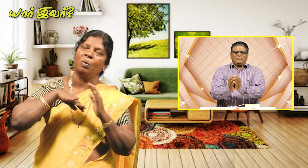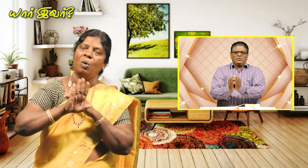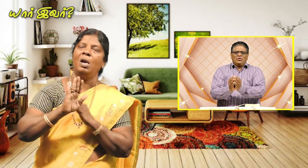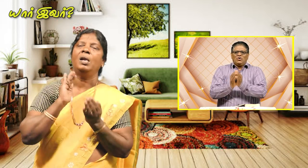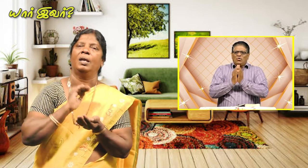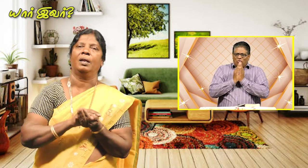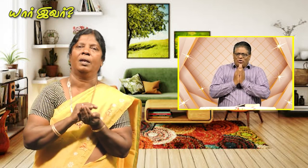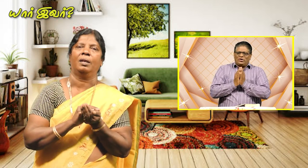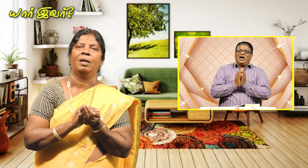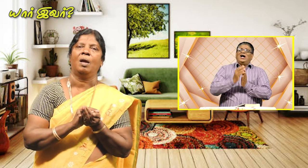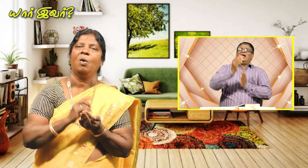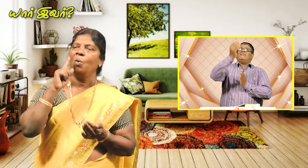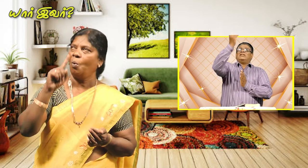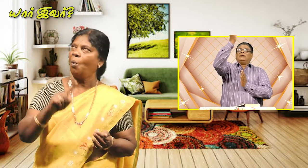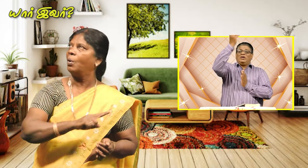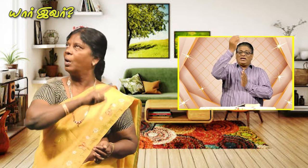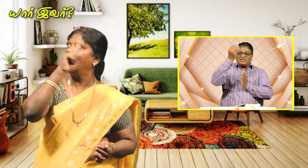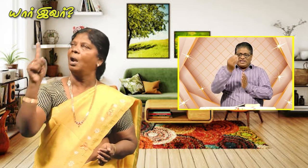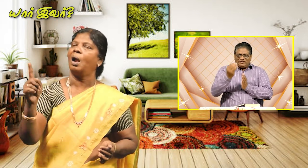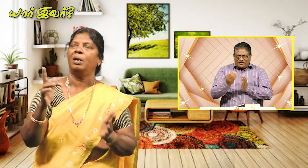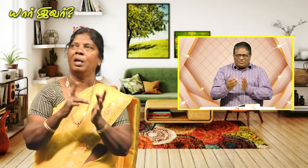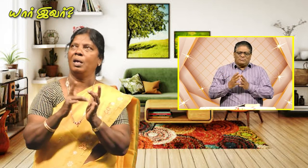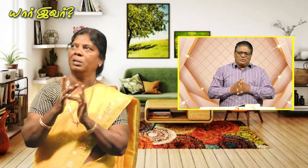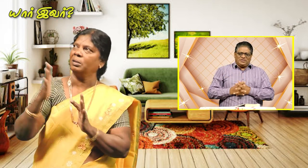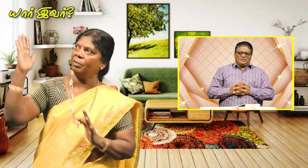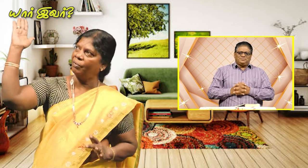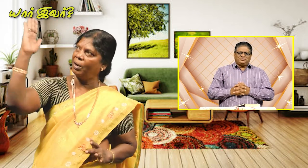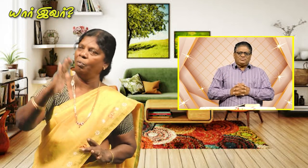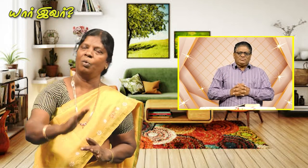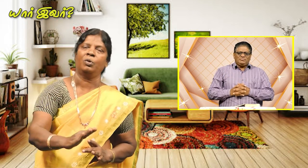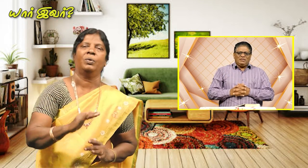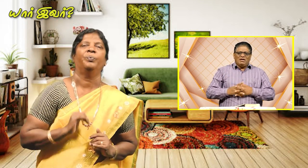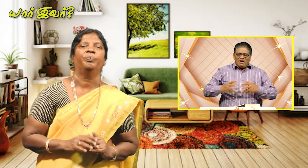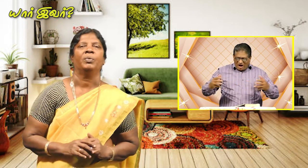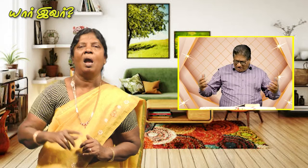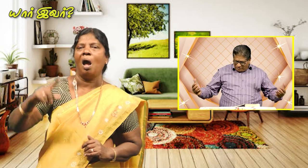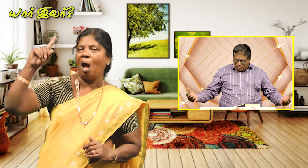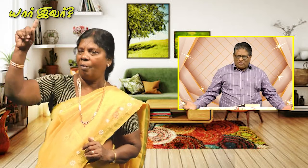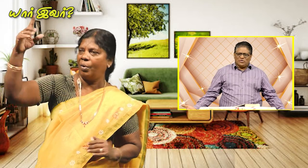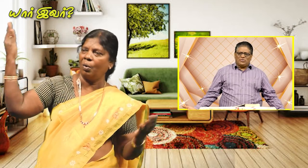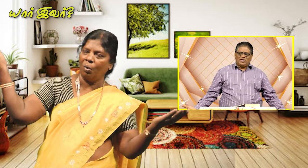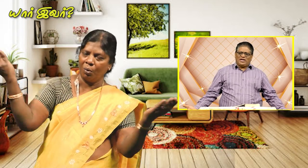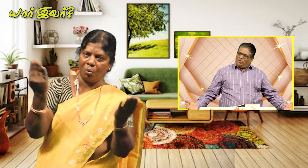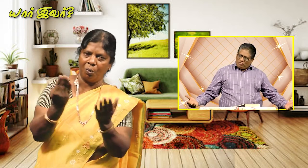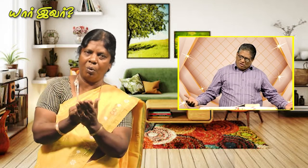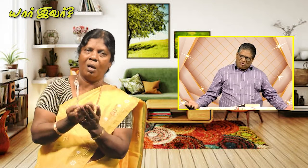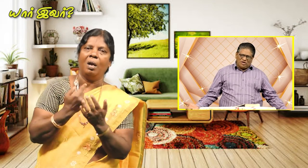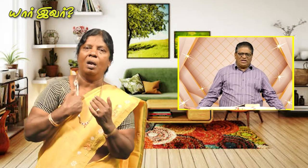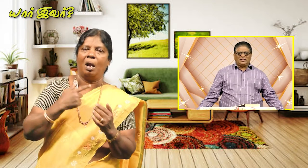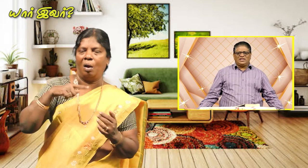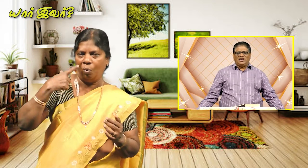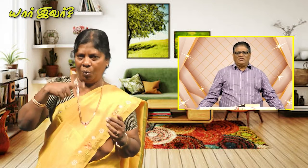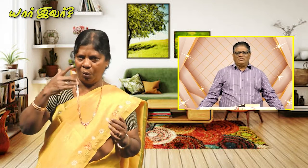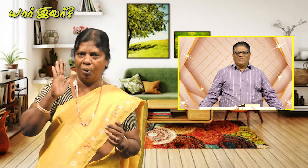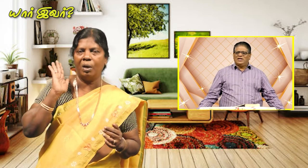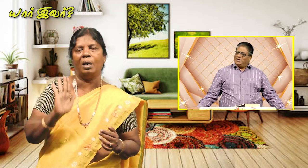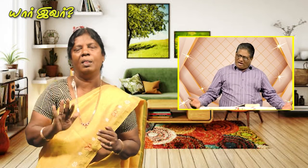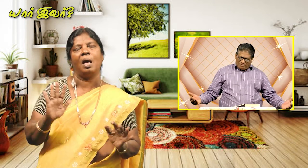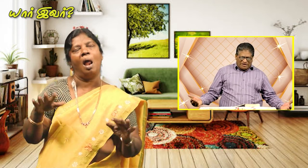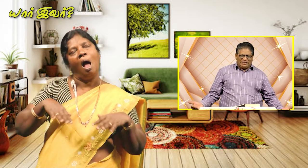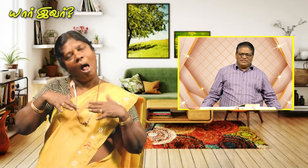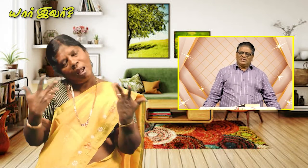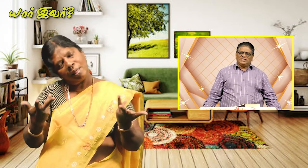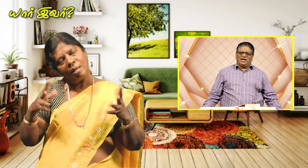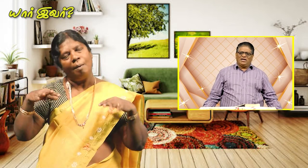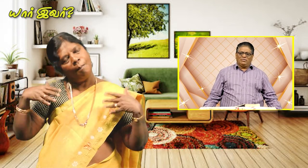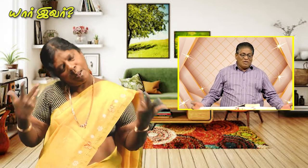மறைந்திருக்கிறது. ஒரு நாள் அவர் இந்த உலகத்தில் வரும்போது அவரோடு கூட நான் உயிரோடு இருந்தாலும்